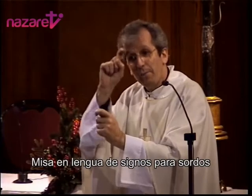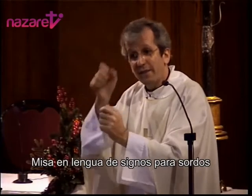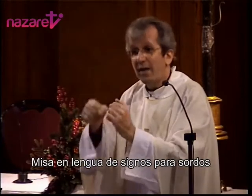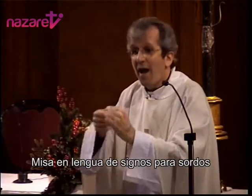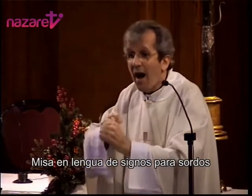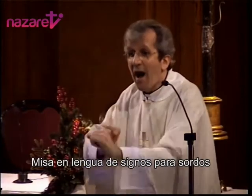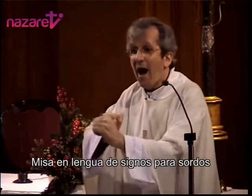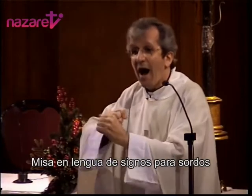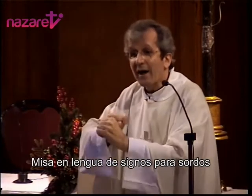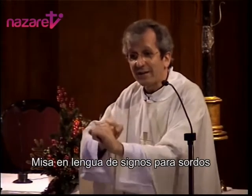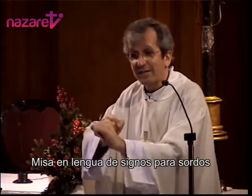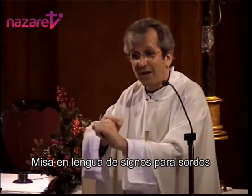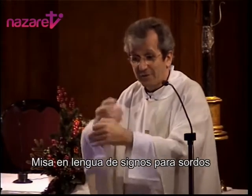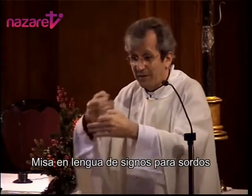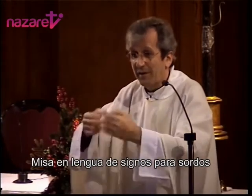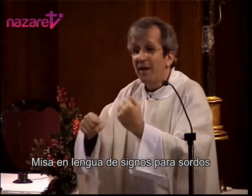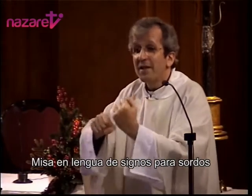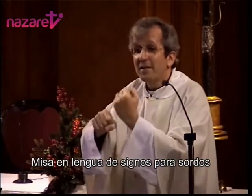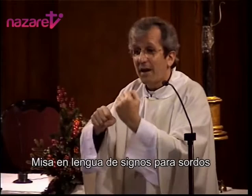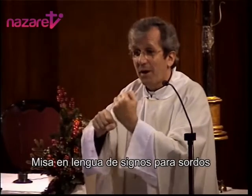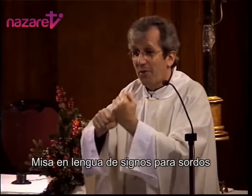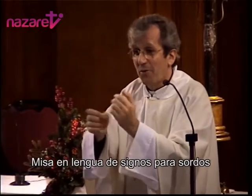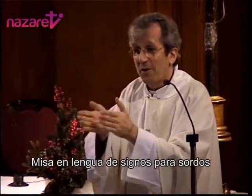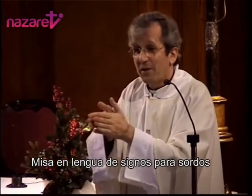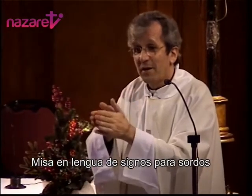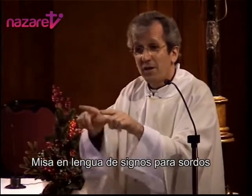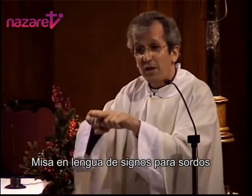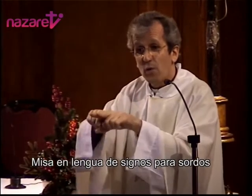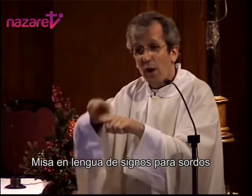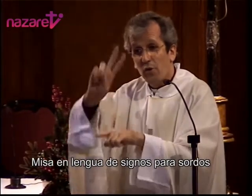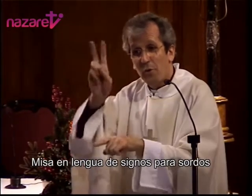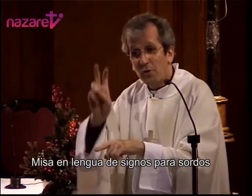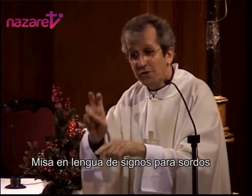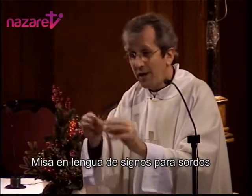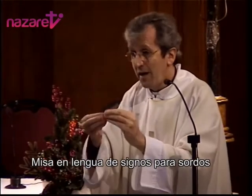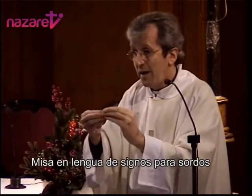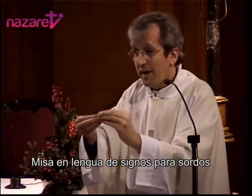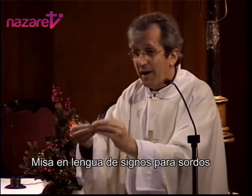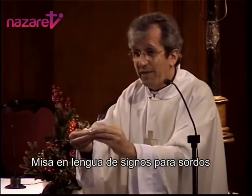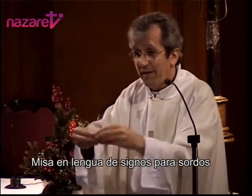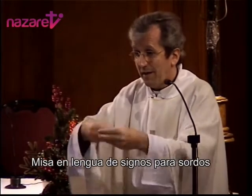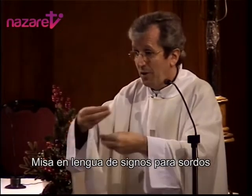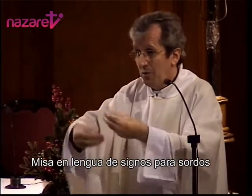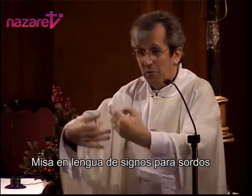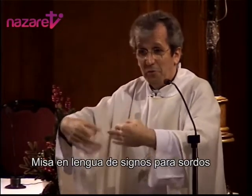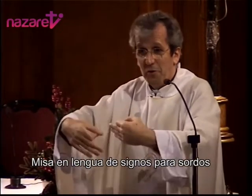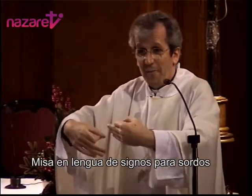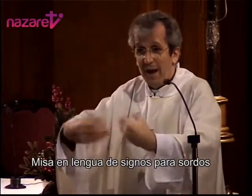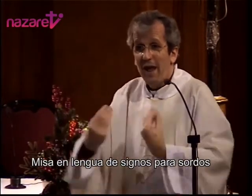de artesano, es decir, que trabajó igual como José en hacer lo normal,